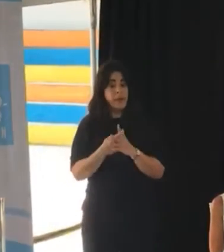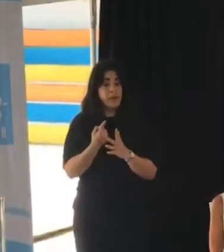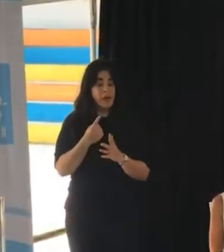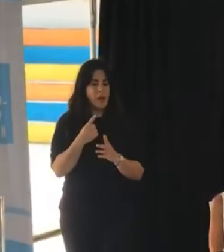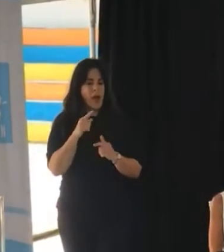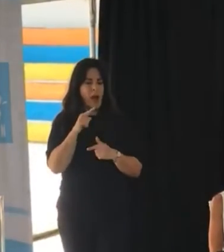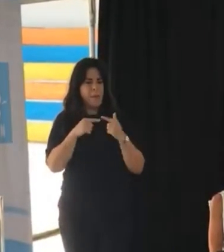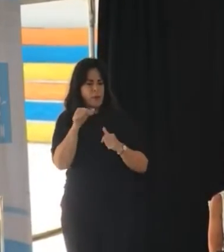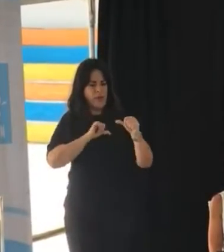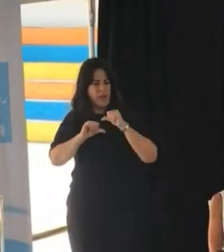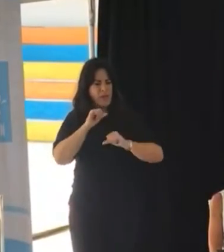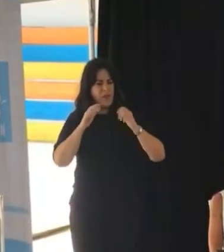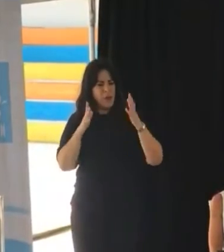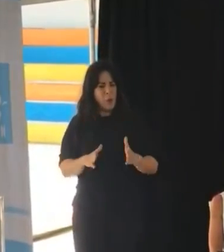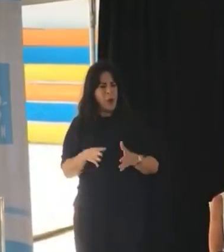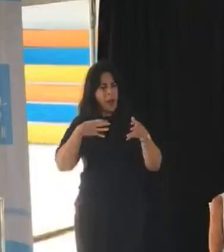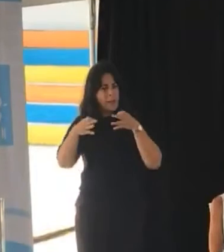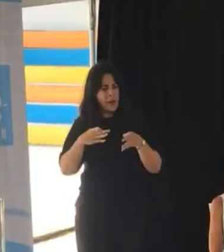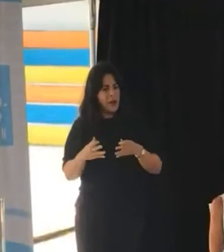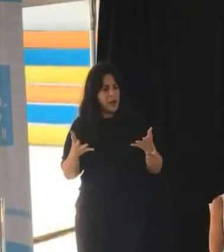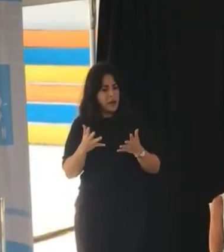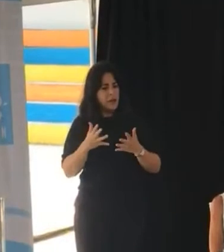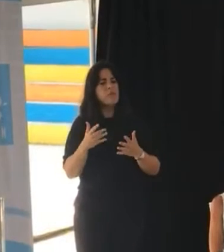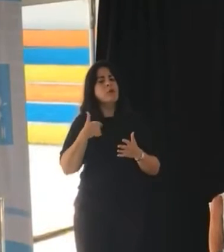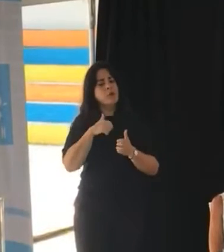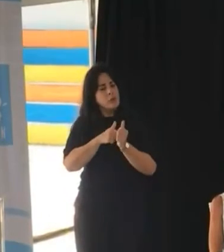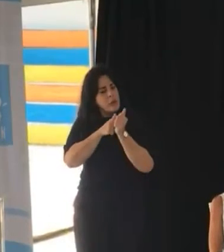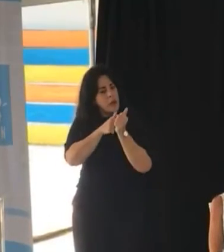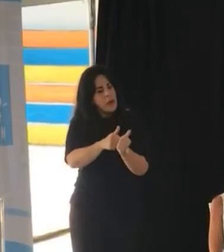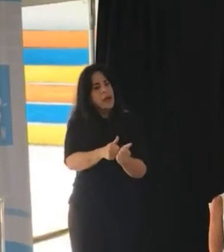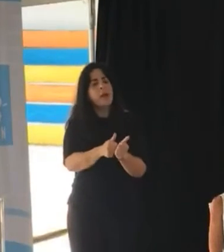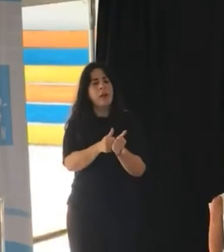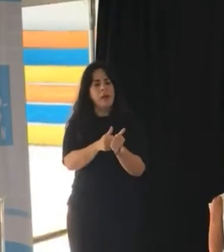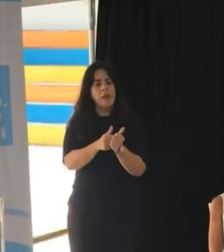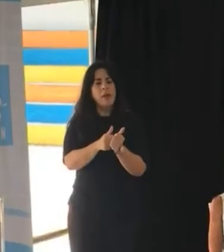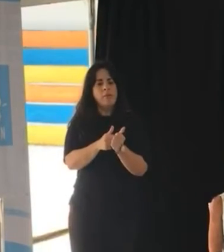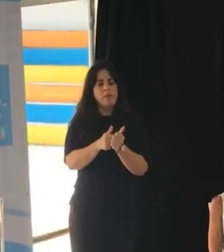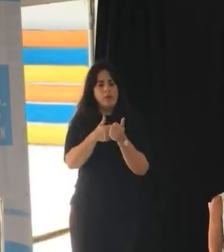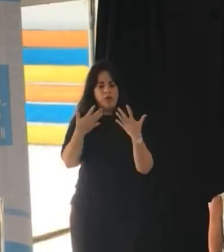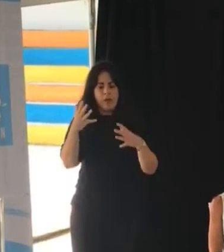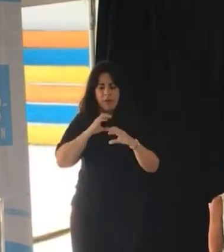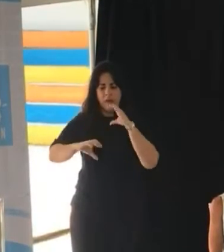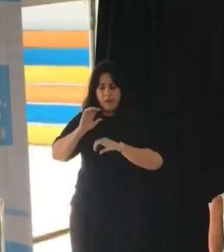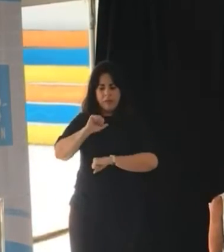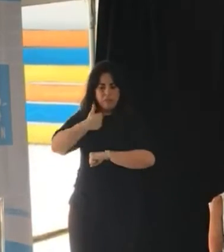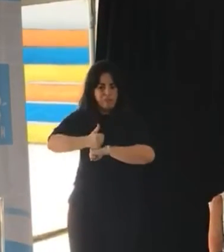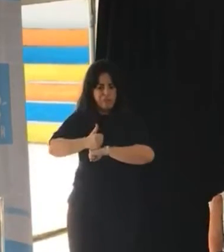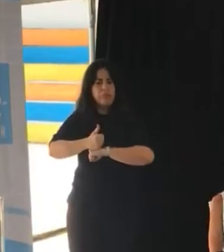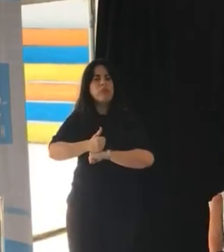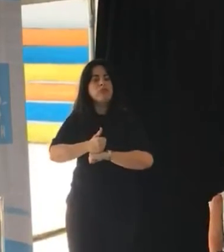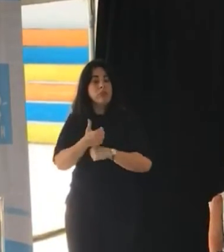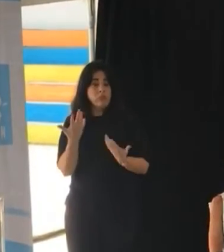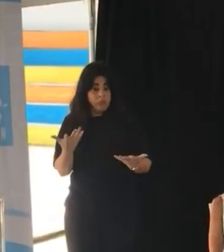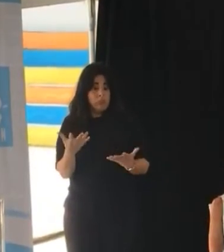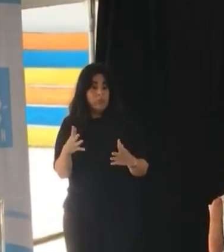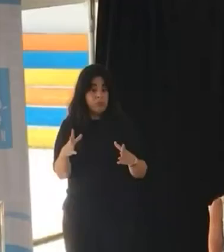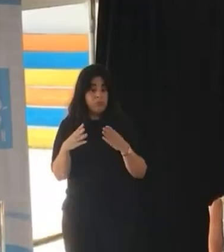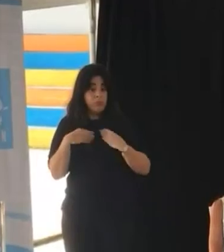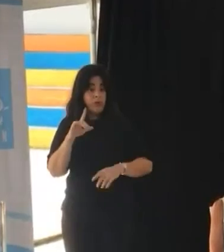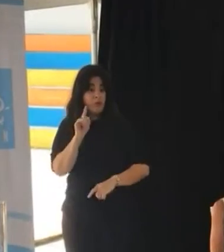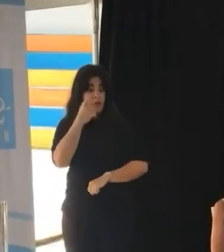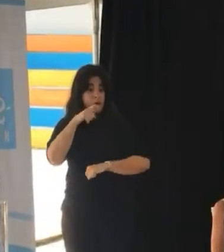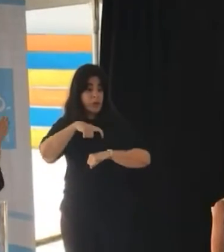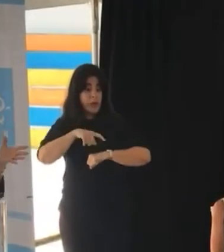los científicos es vamos a pegarnos a lo que dicen los estudios, ¿verdad? La ciencia, que te pones la, te administras la